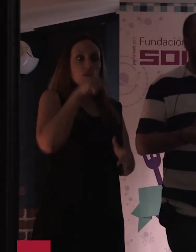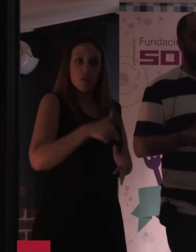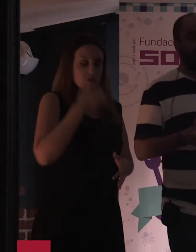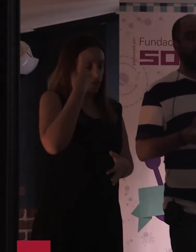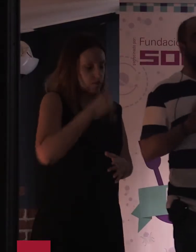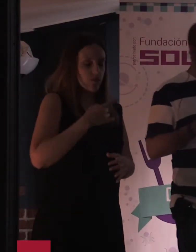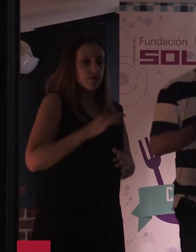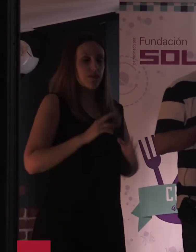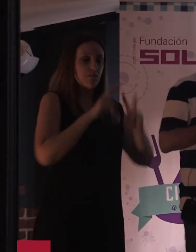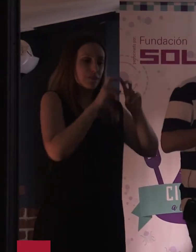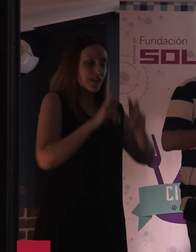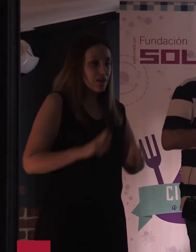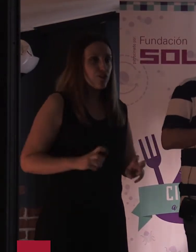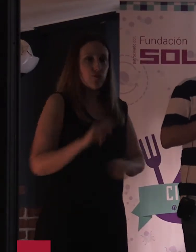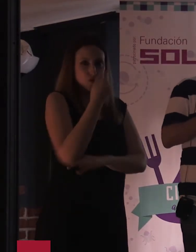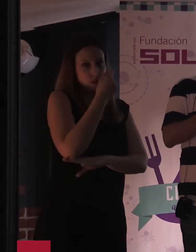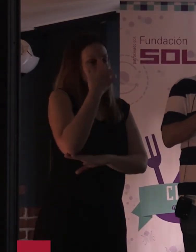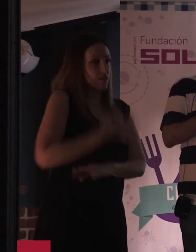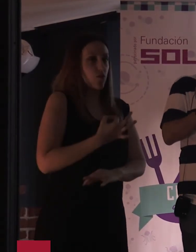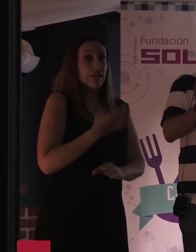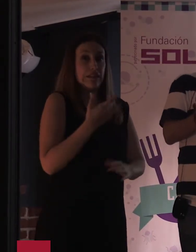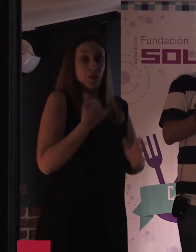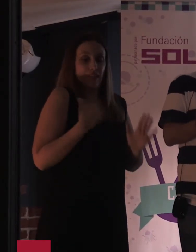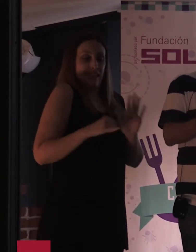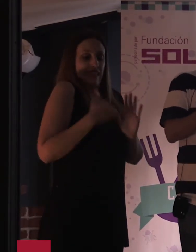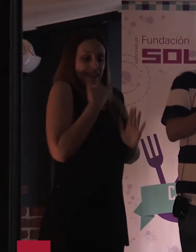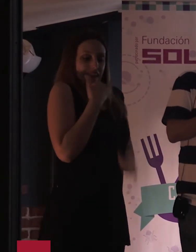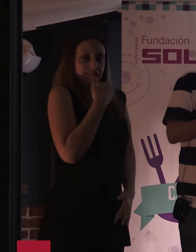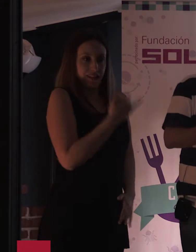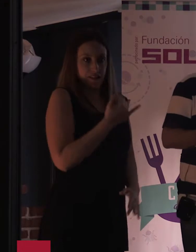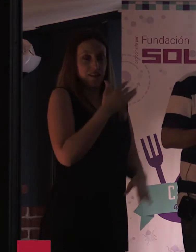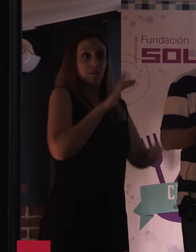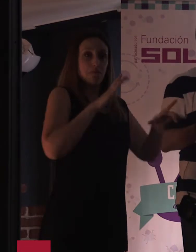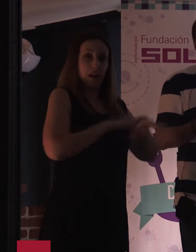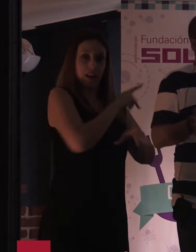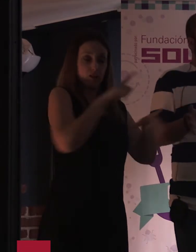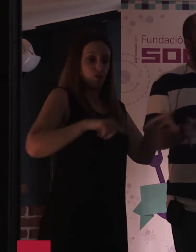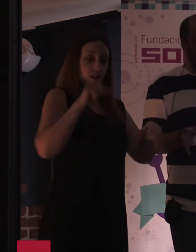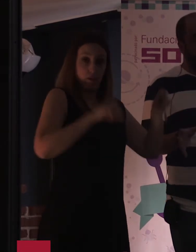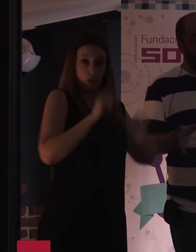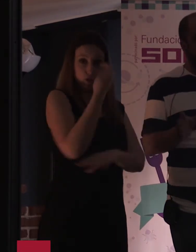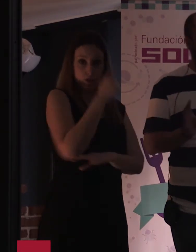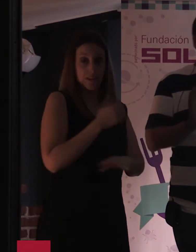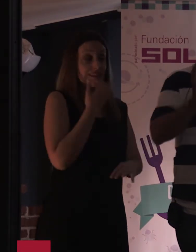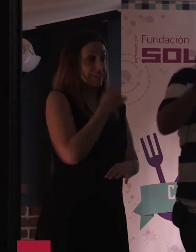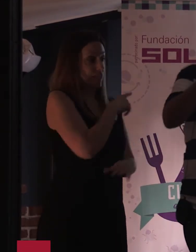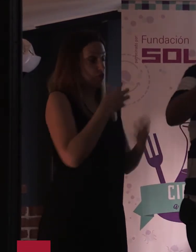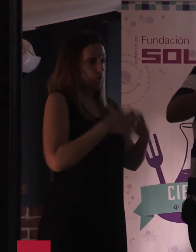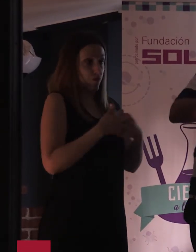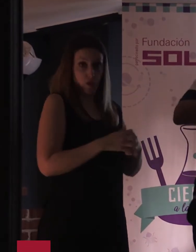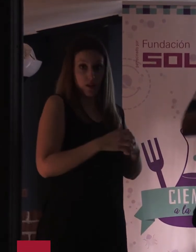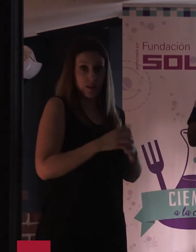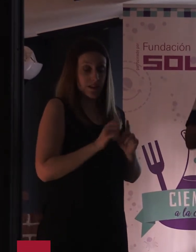muy cerquita, muy muy cerquita, de poder hacer esto en un laboratorio. Si esto funciona, el siguiente